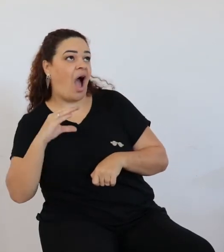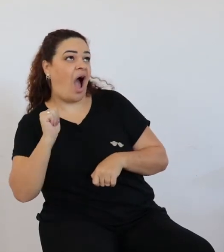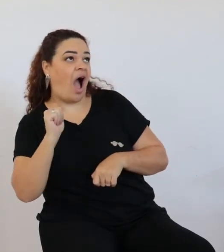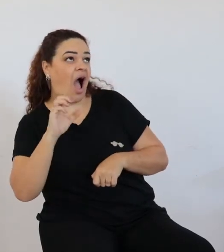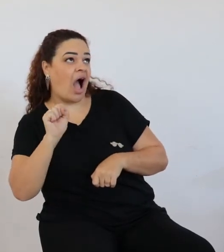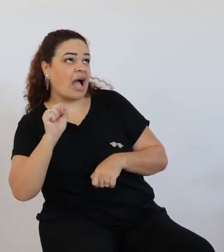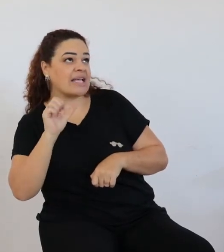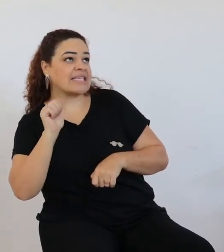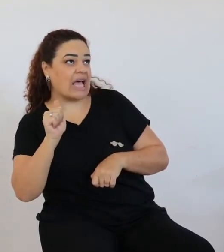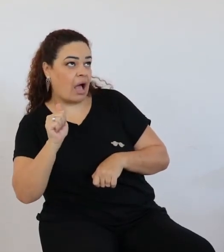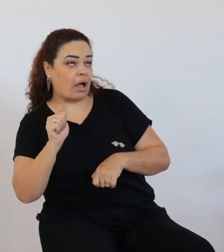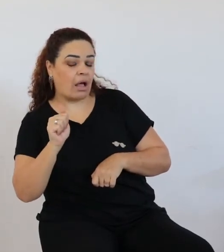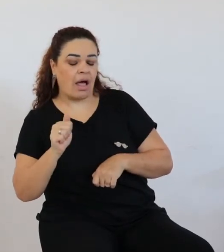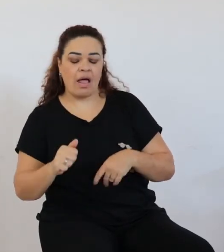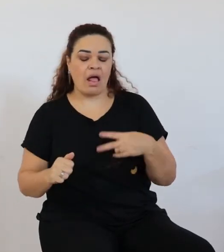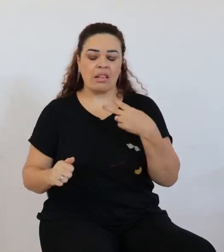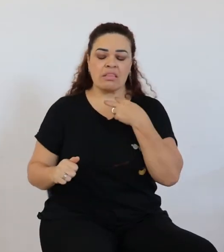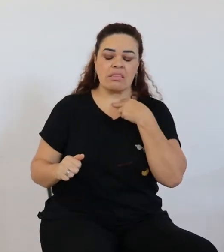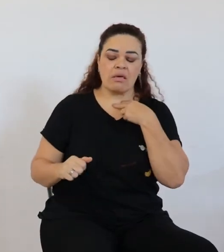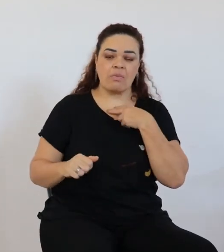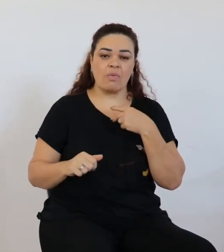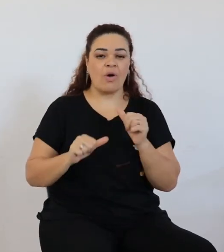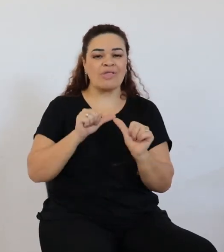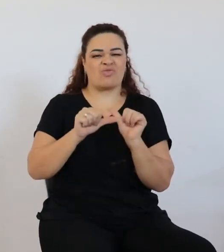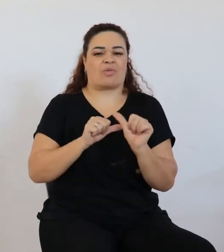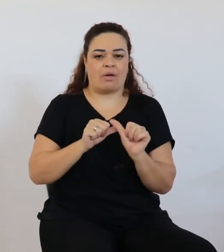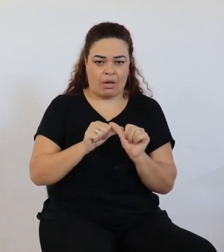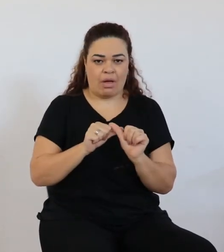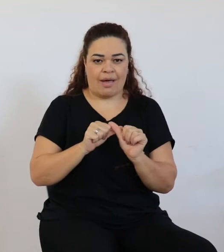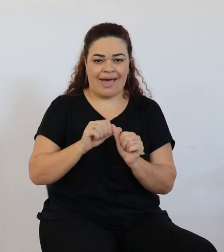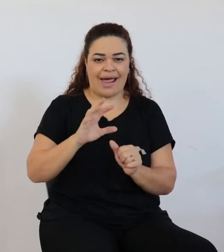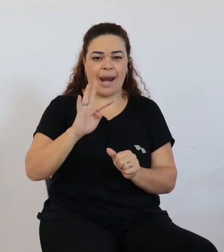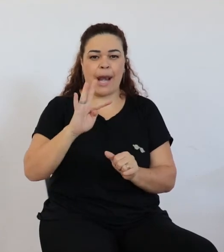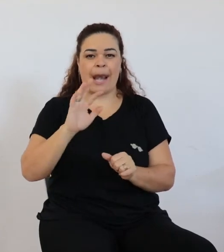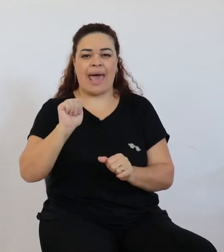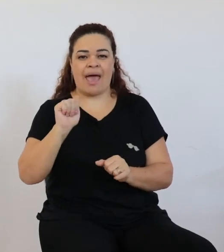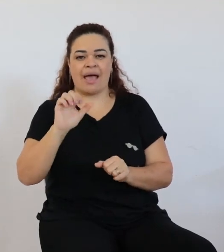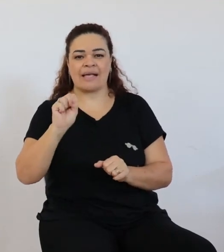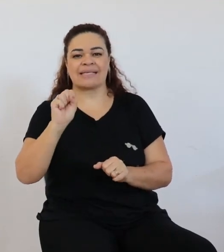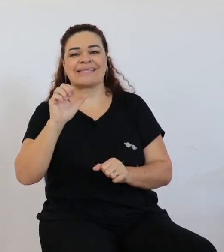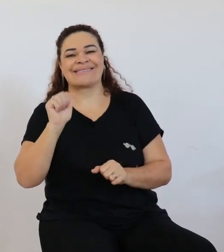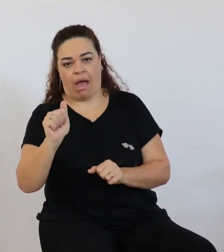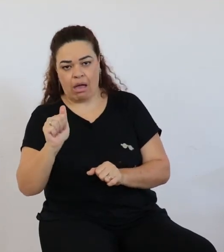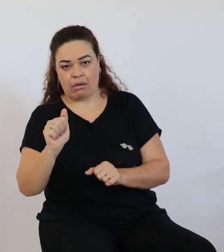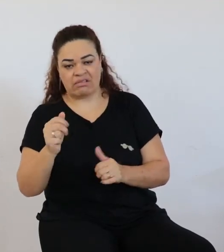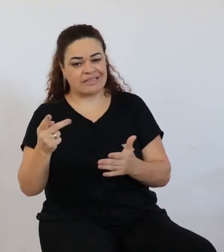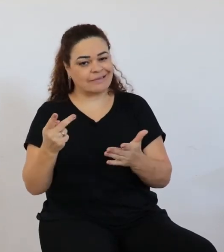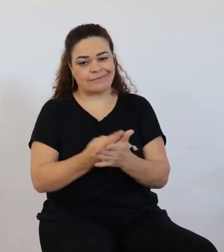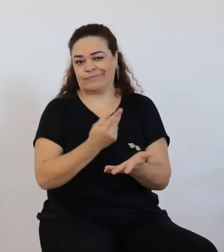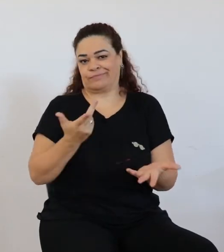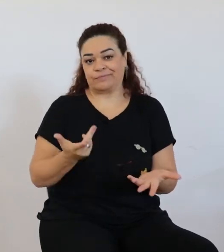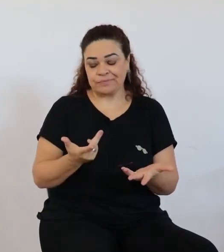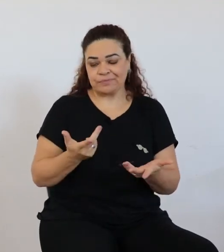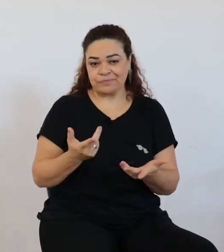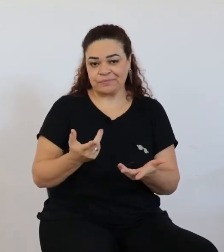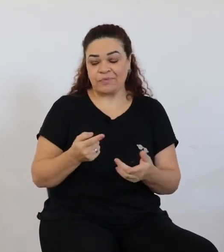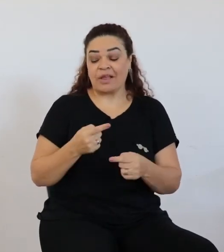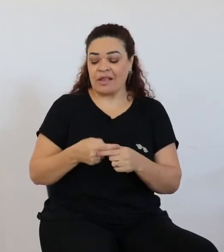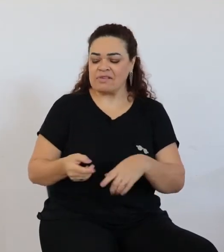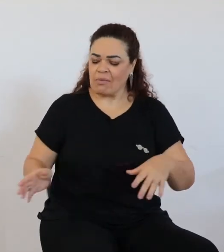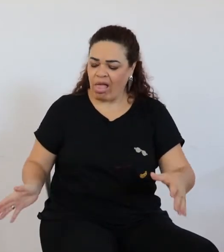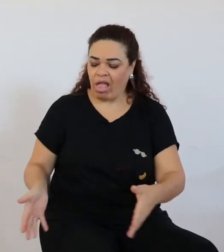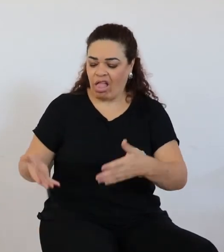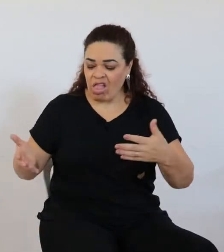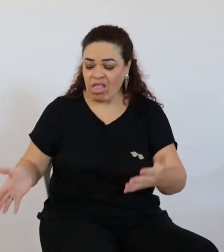repetir, a professora vai falar casa, você vai repetir tasa e você vai escrever errado. Então isso acaba virando uma bola